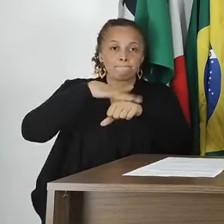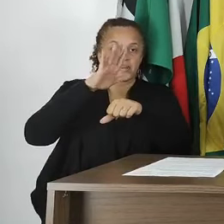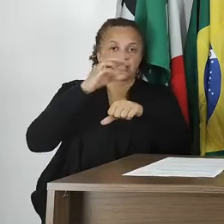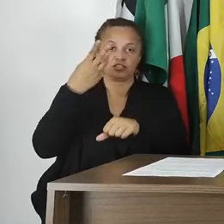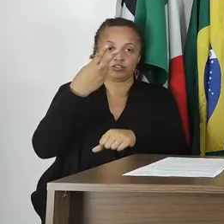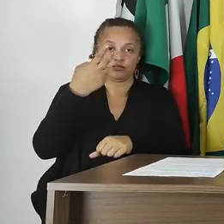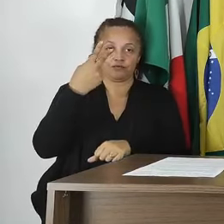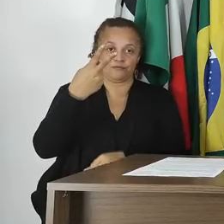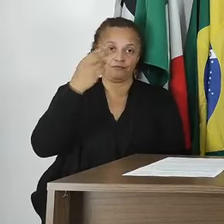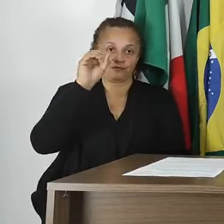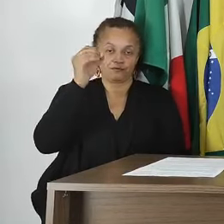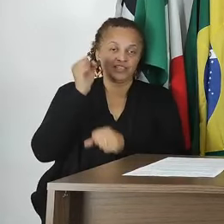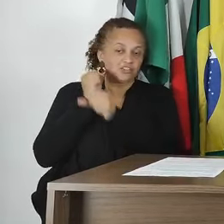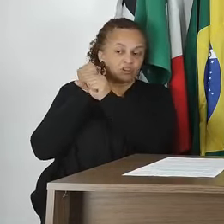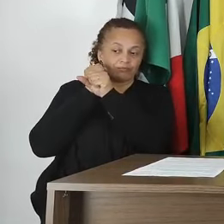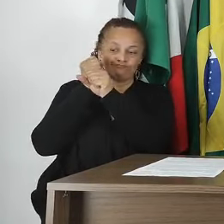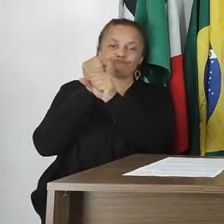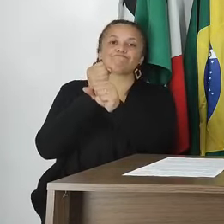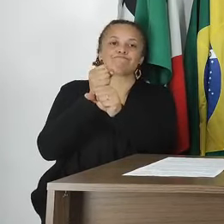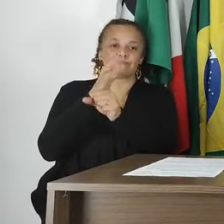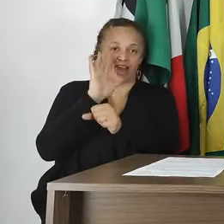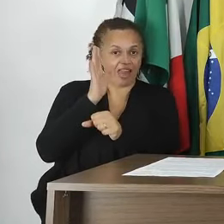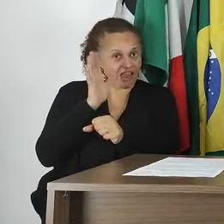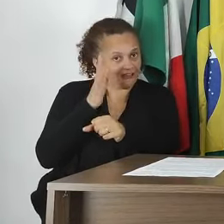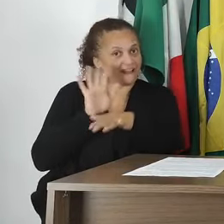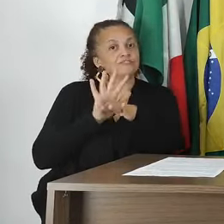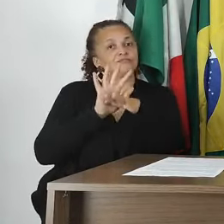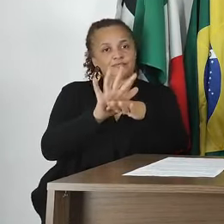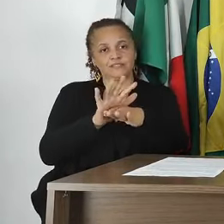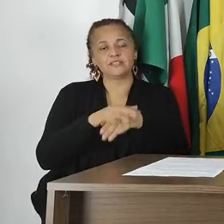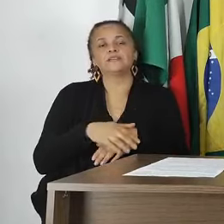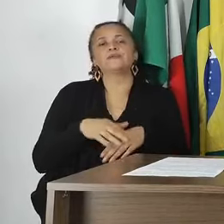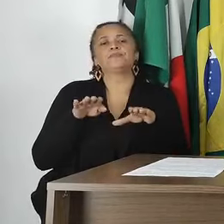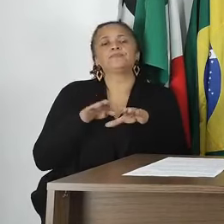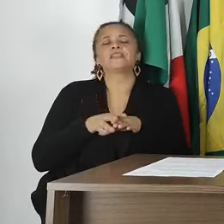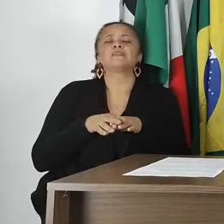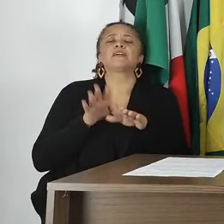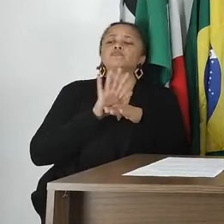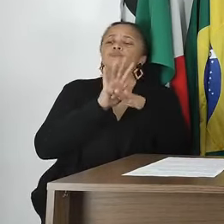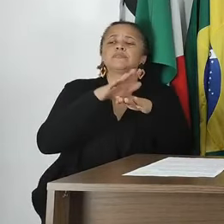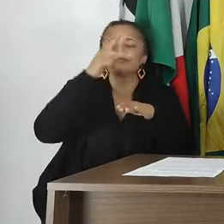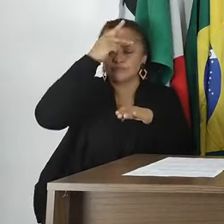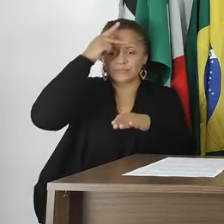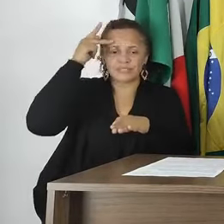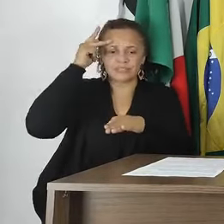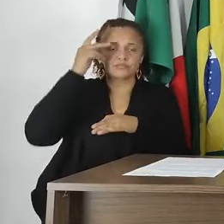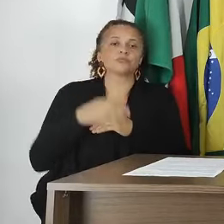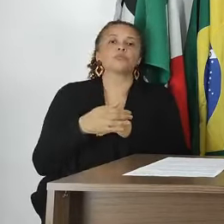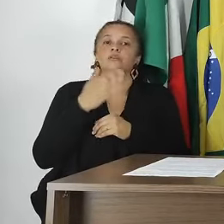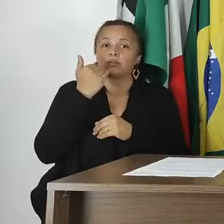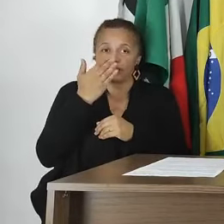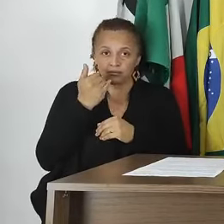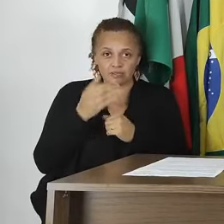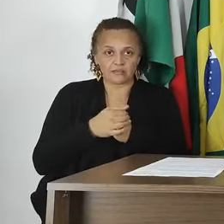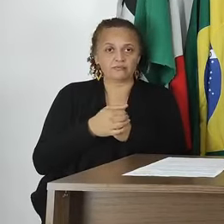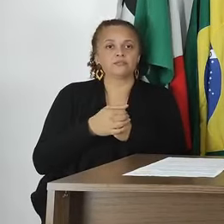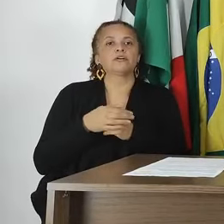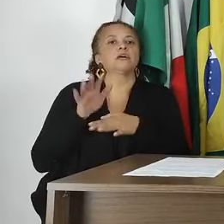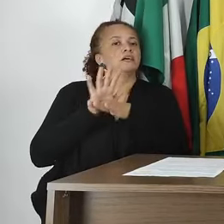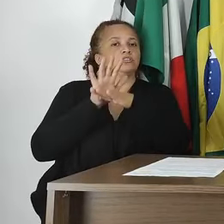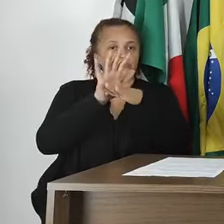de alimentos. Nós trabalhamos com internações de dependentes químicos, destinando